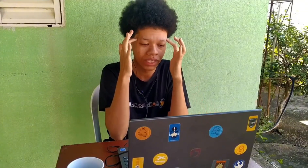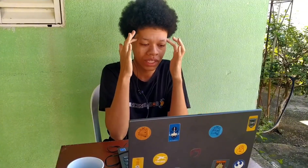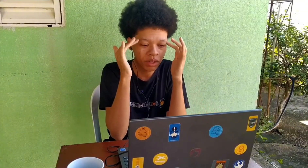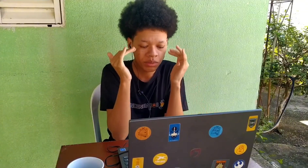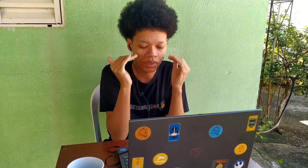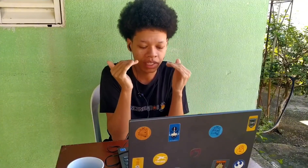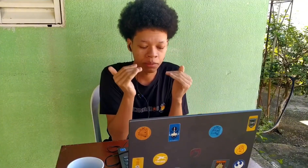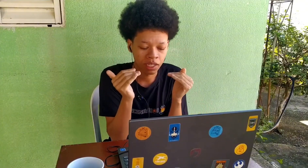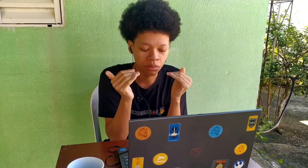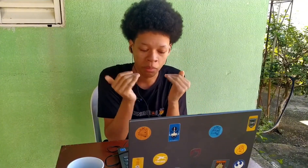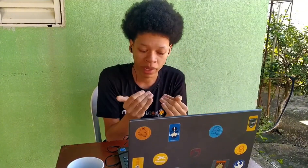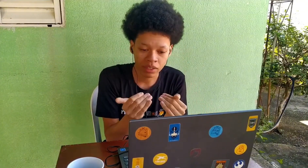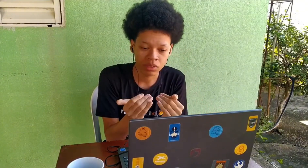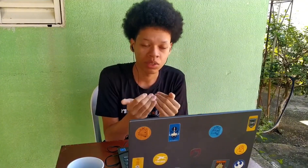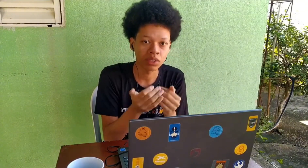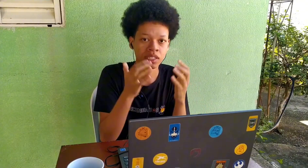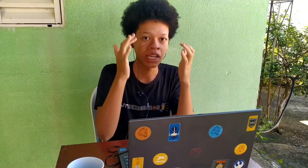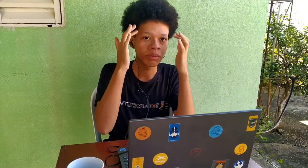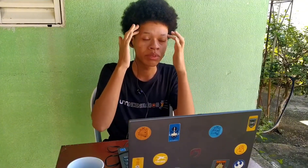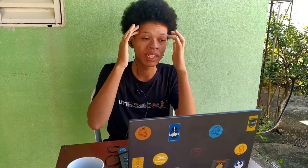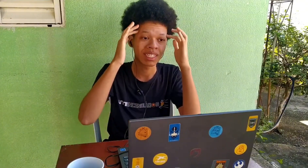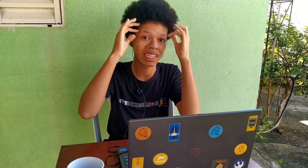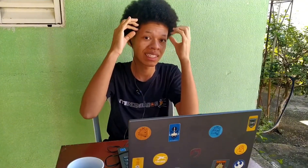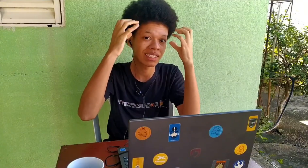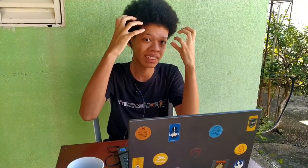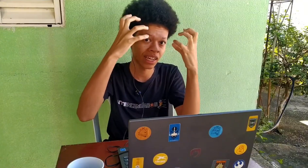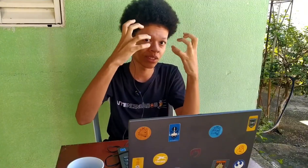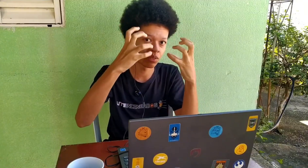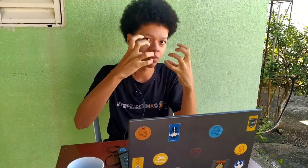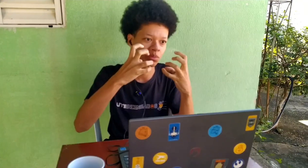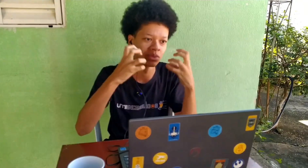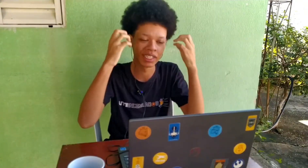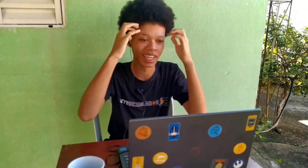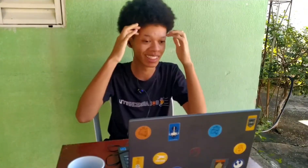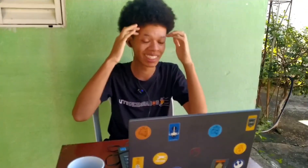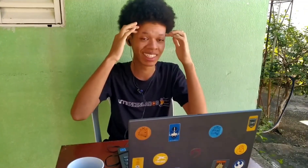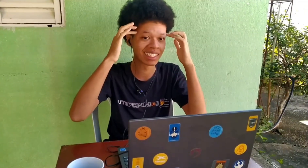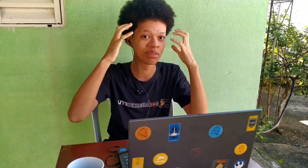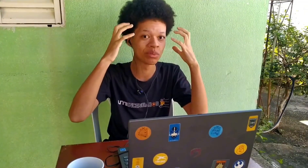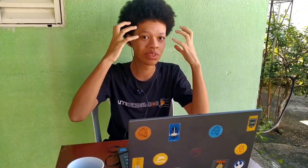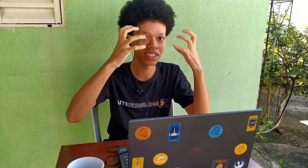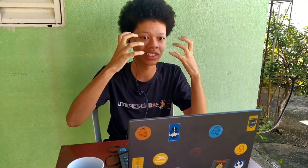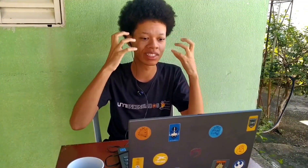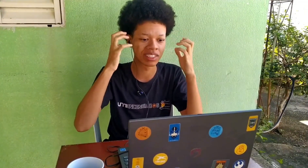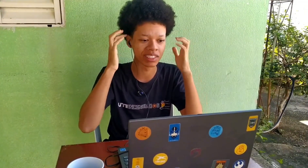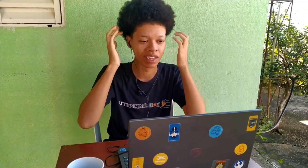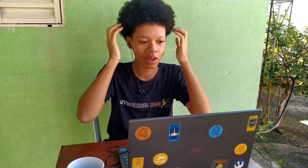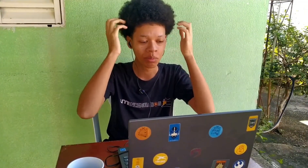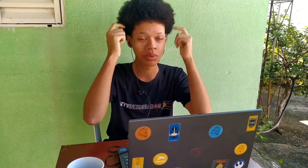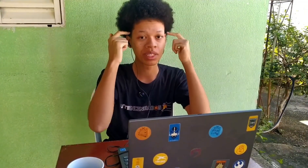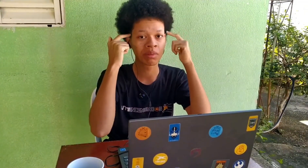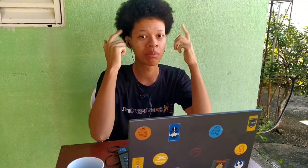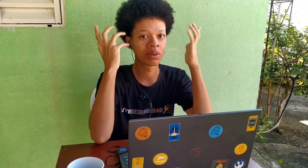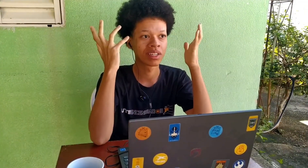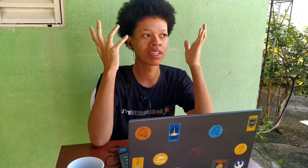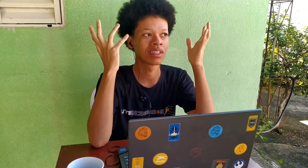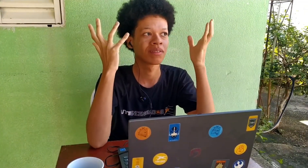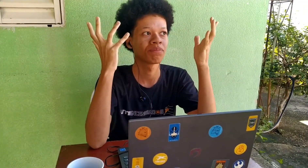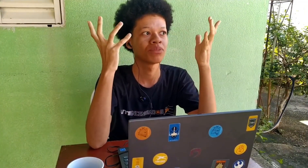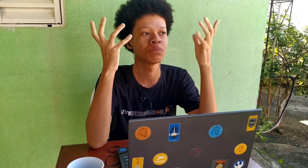Chega um determinado momento que o cérebro já tá cansado, porque a gente gasta muita energia, muita memória, tipo,